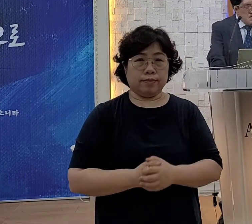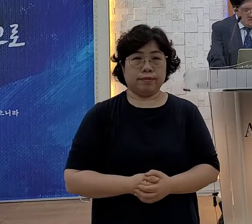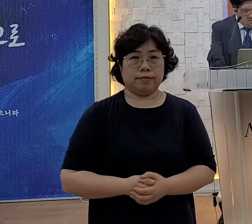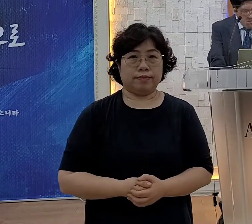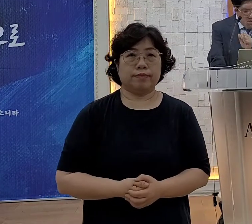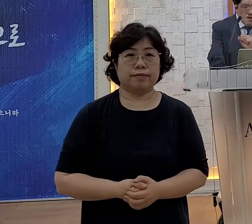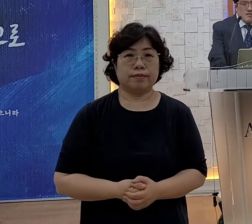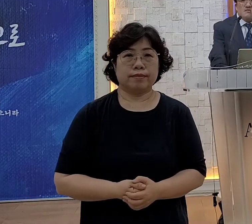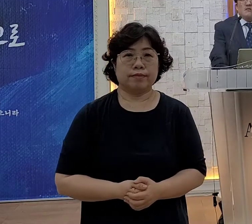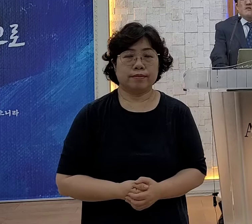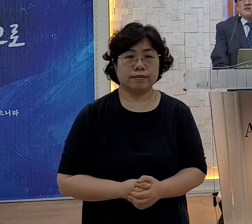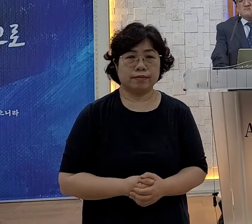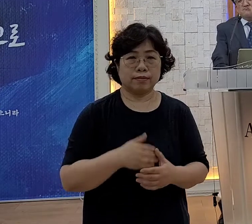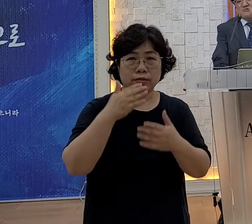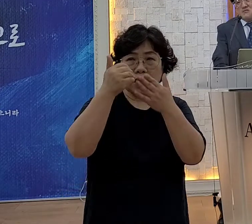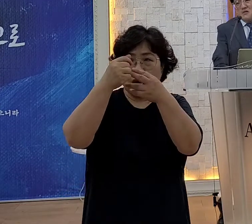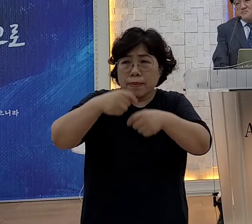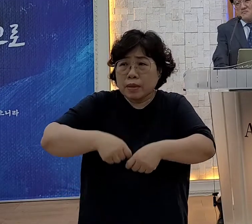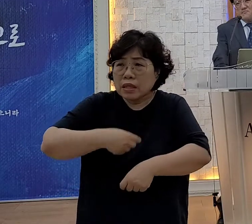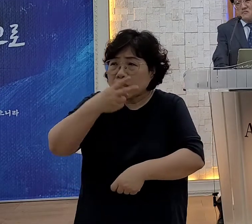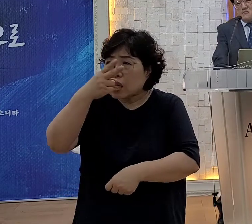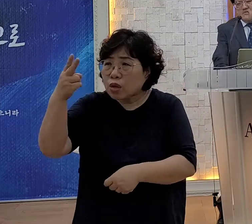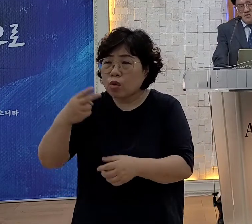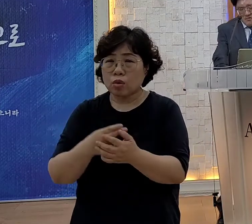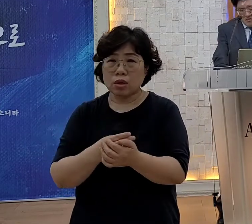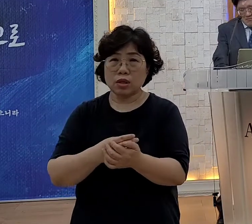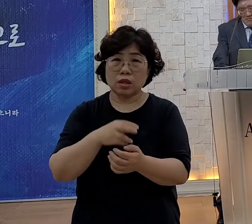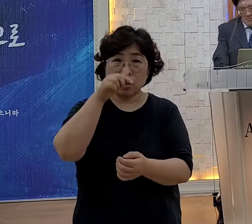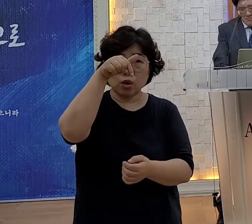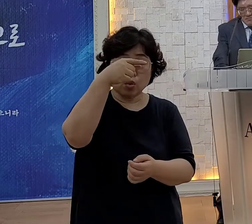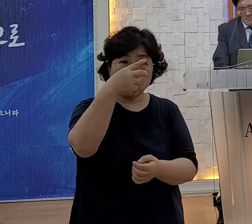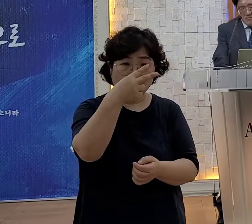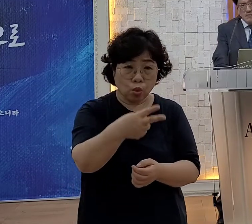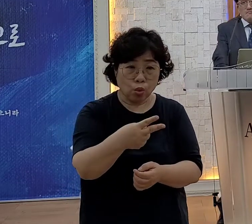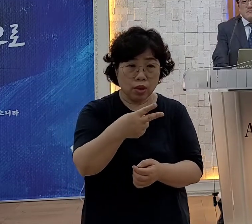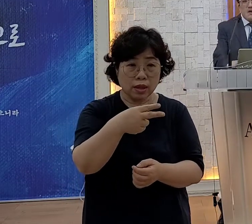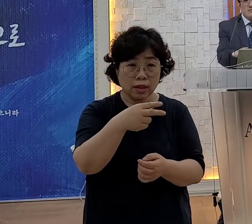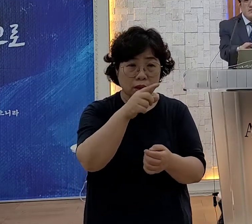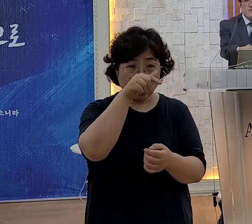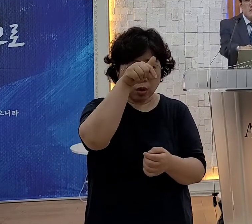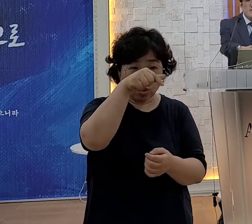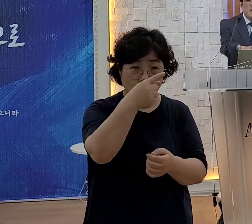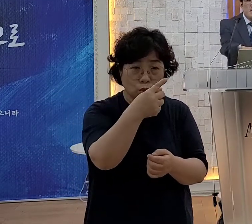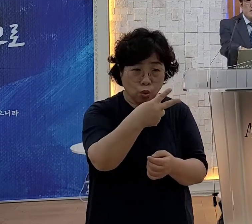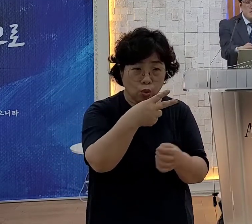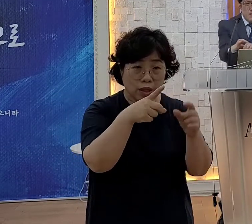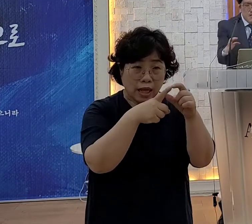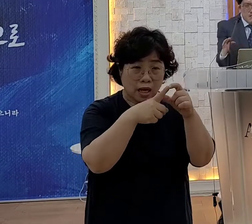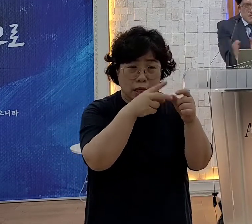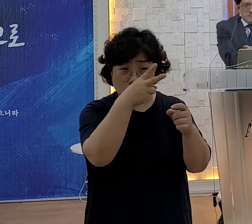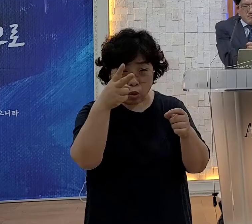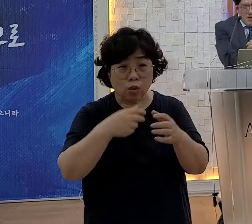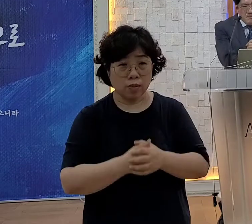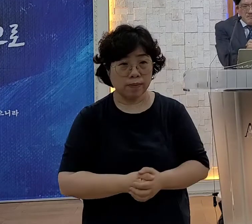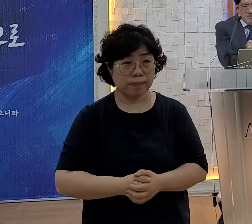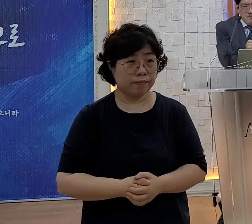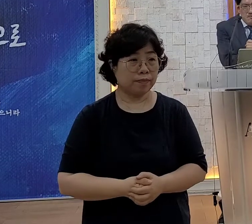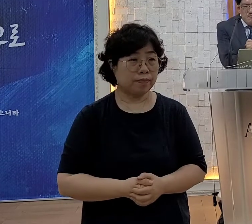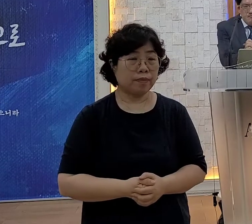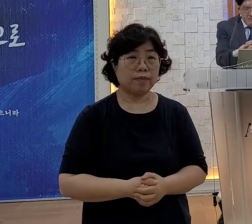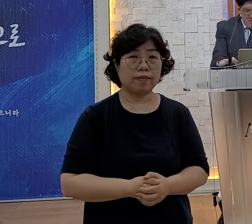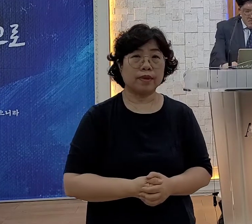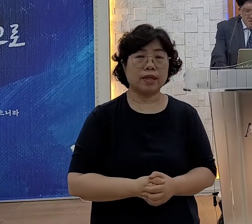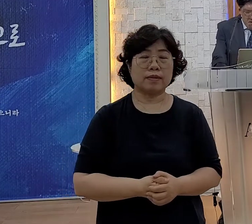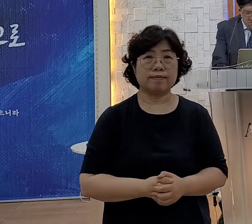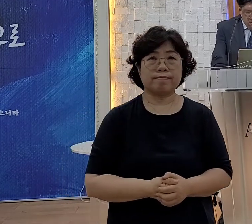펜으로 이걸 다 칠해 줄을 꺼내요. 이 22절 한번 보세요. 우리 다 같이 책이 없으신 분들은 앞에